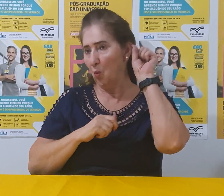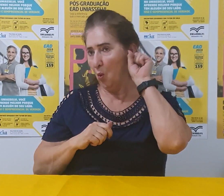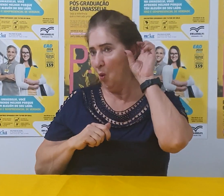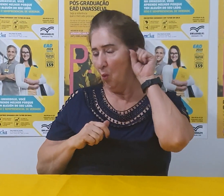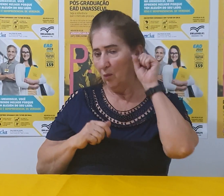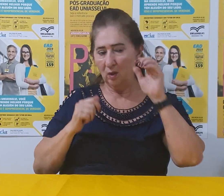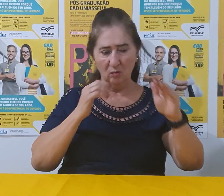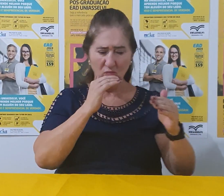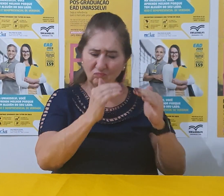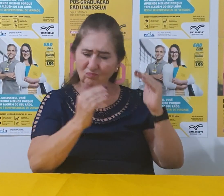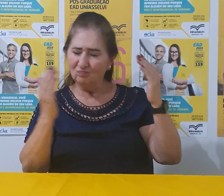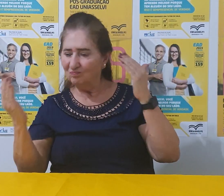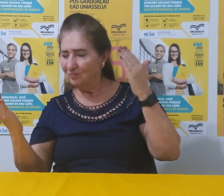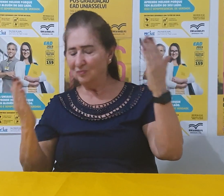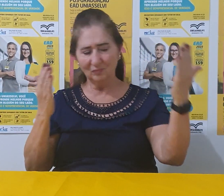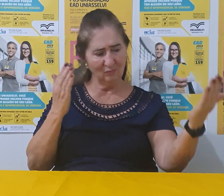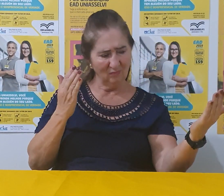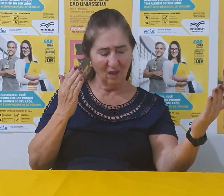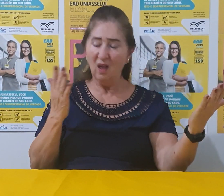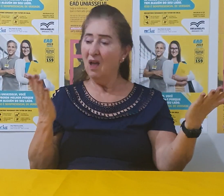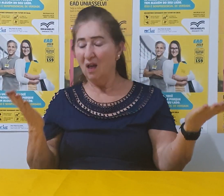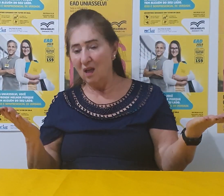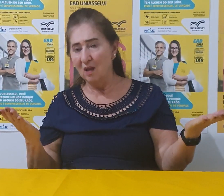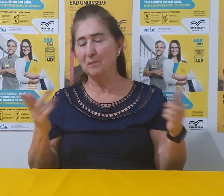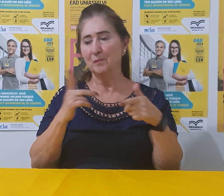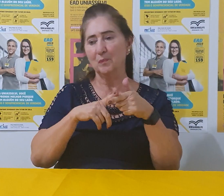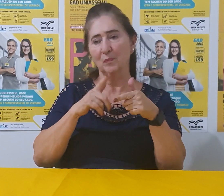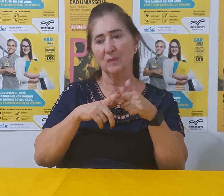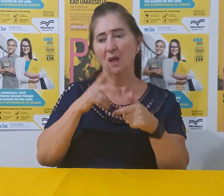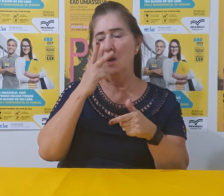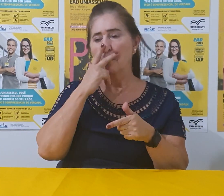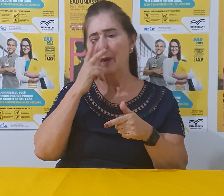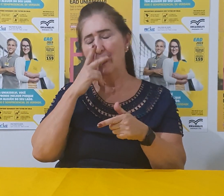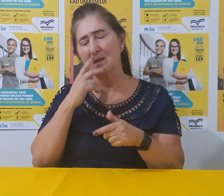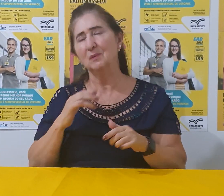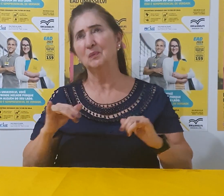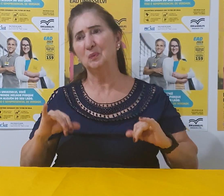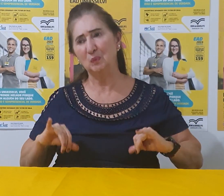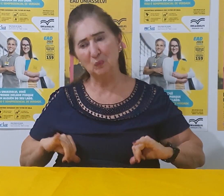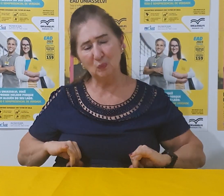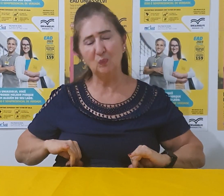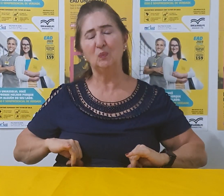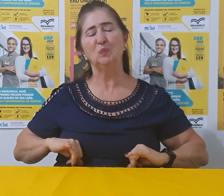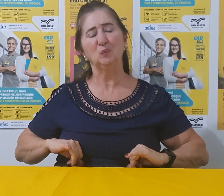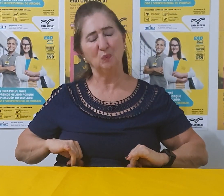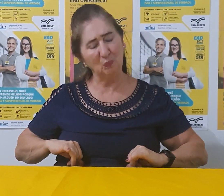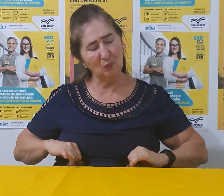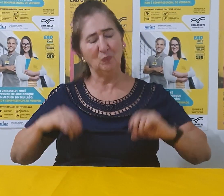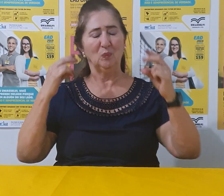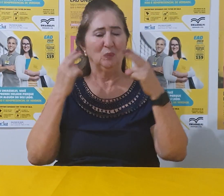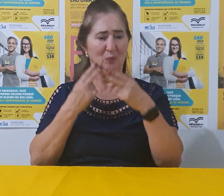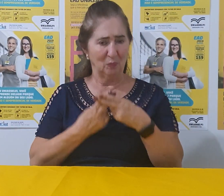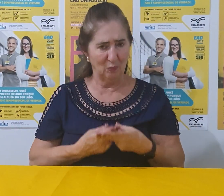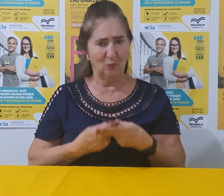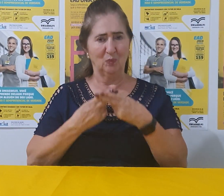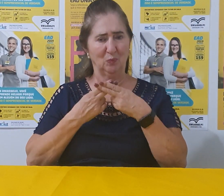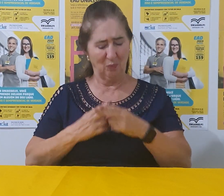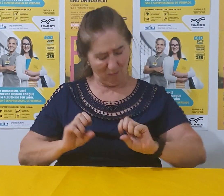que tal situação exige muito sacrifício, paciência e esforço, o